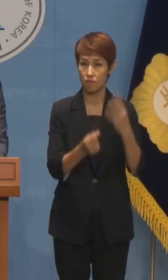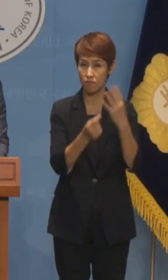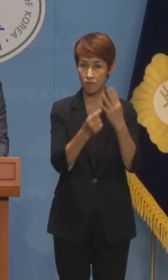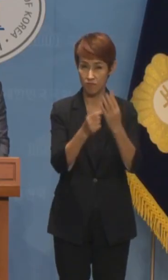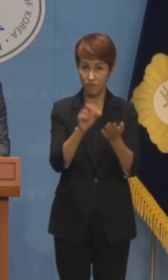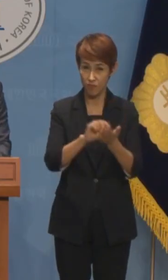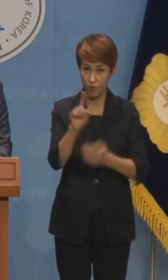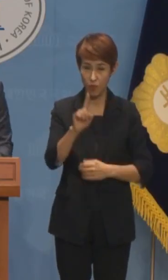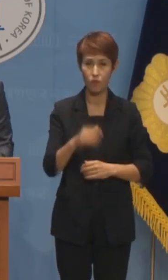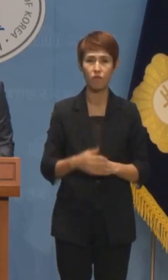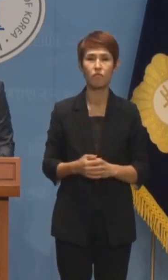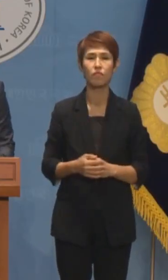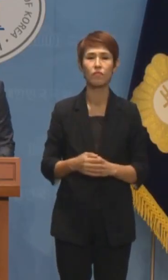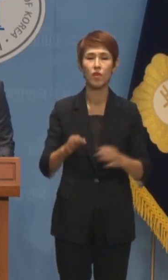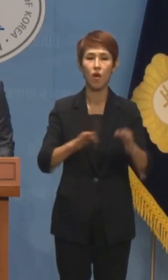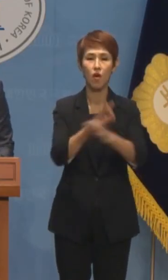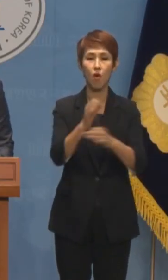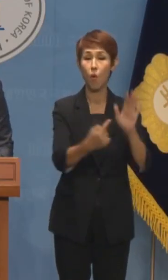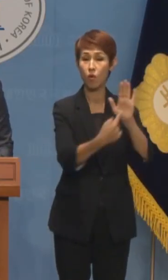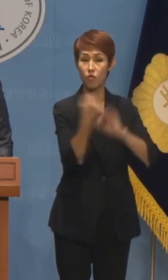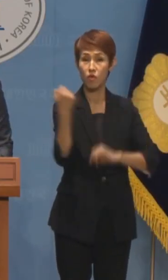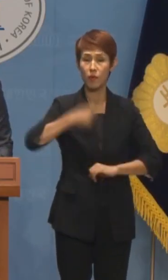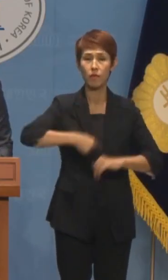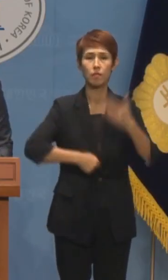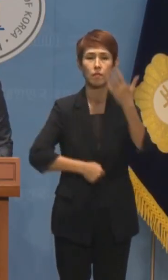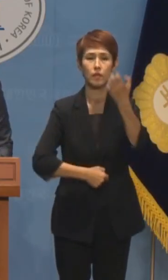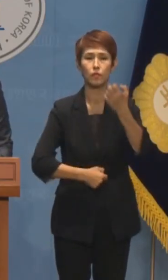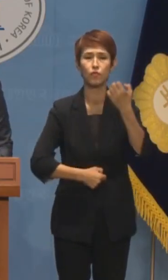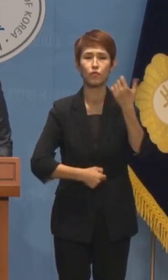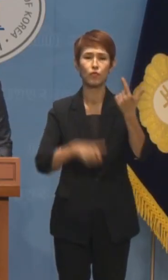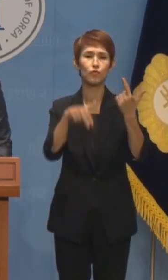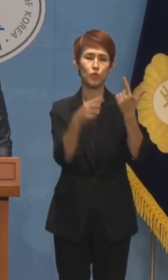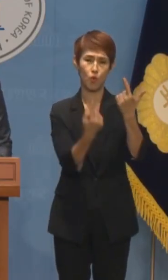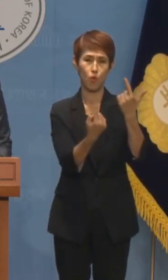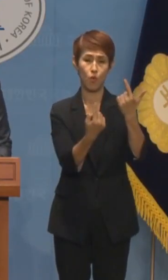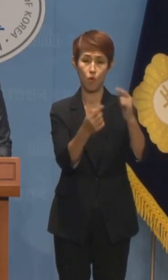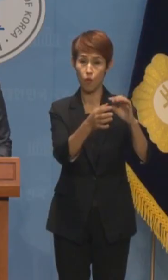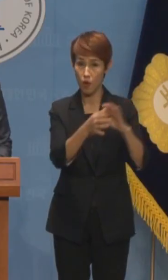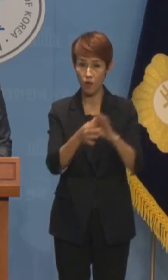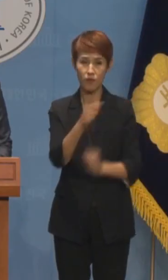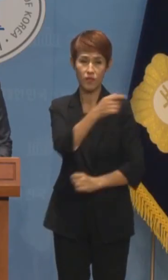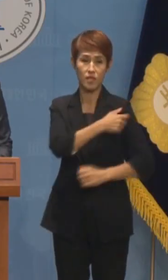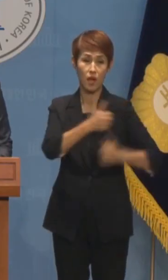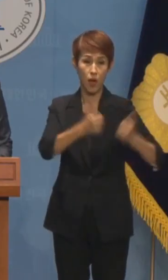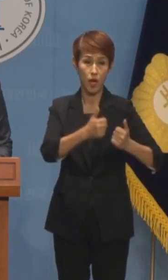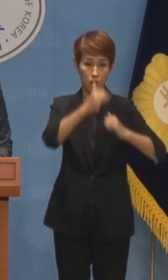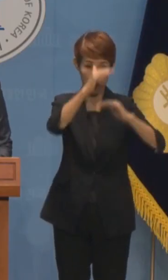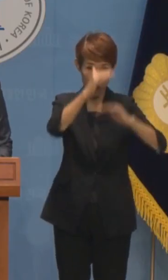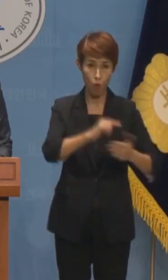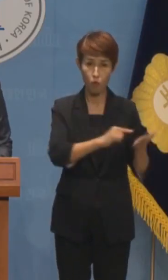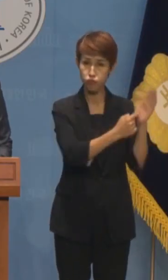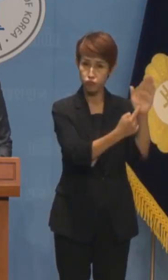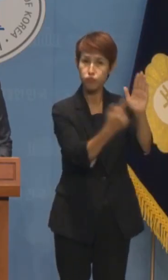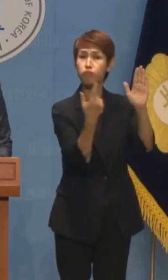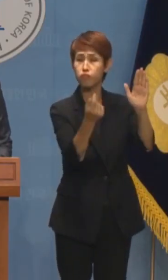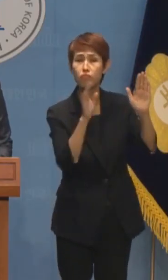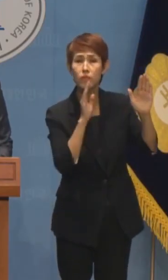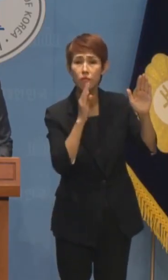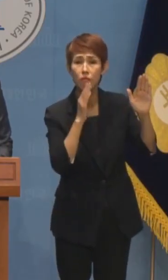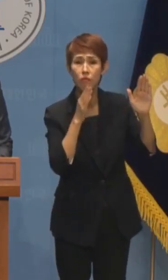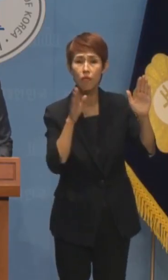문제는 경영공시를 규정한 위반 제86조에 따라 관련 이사회 회의록을 공개해야 함에도